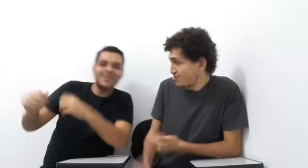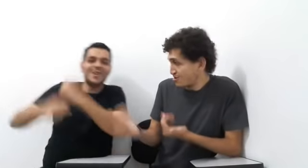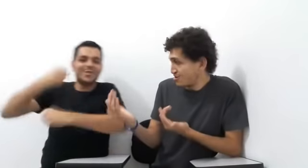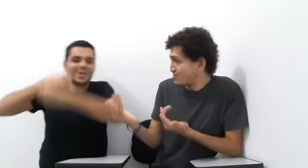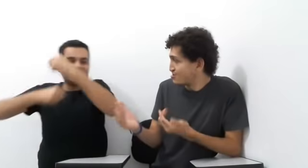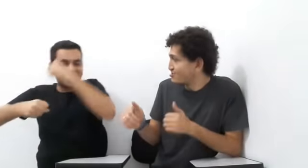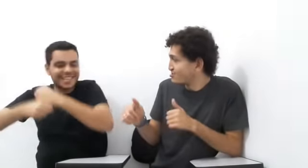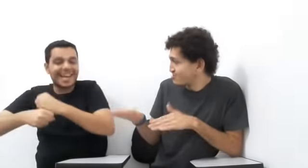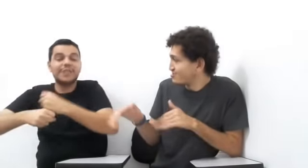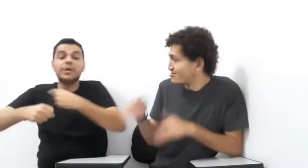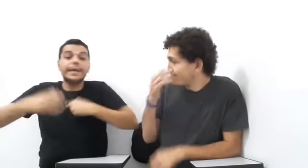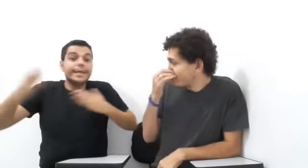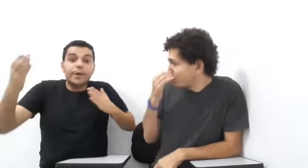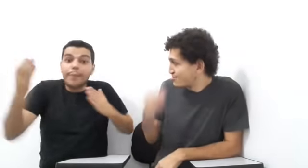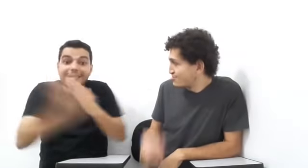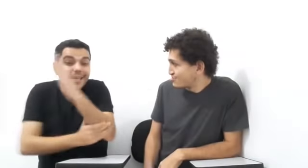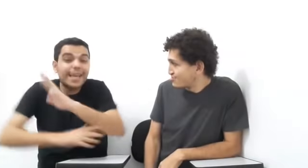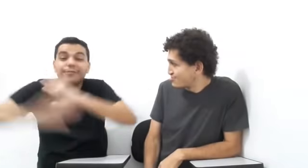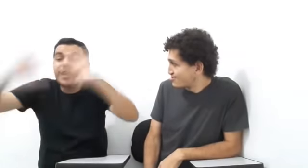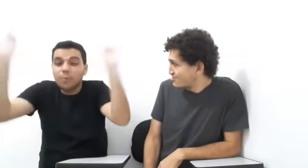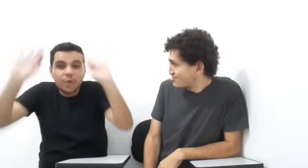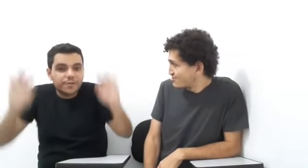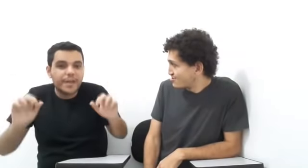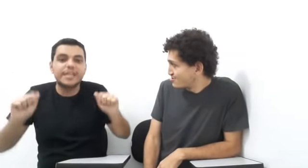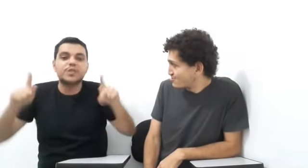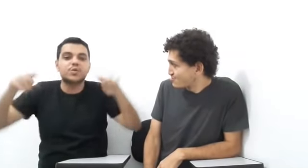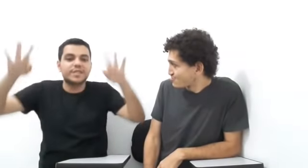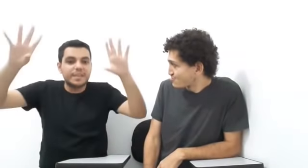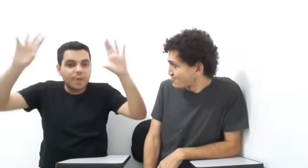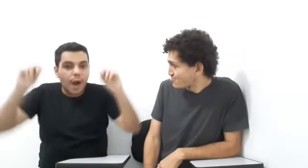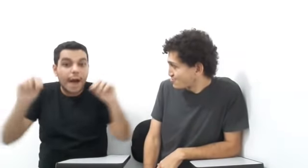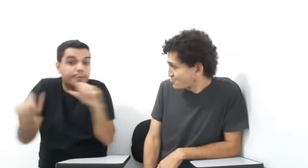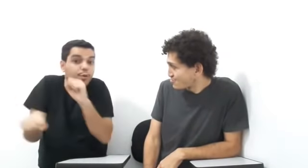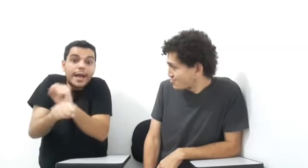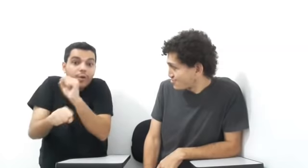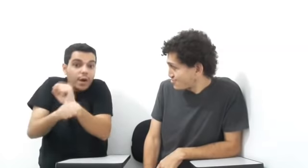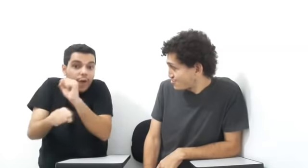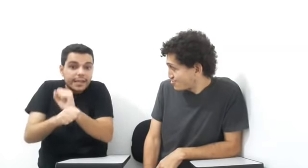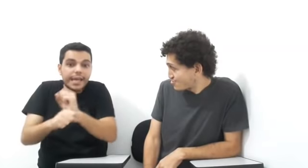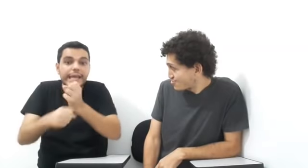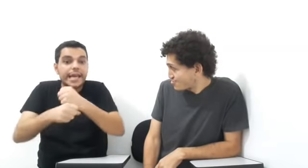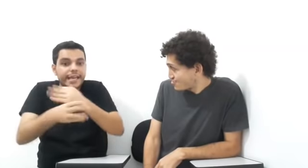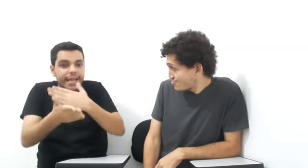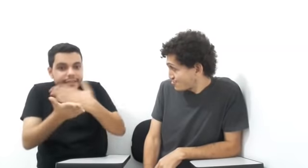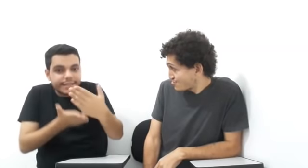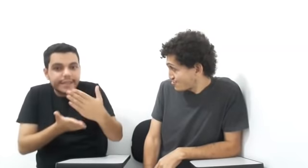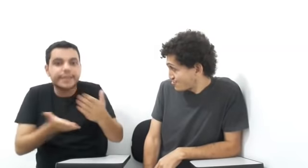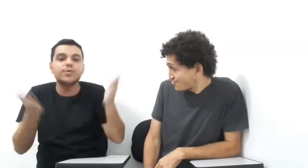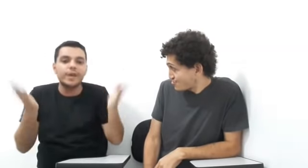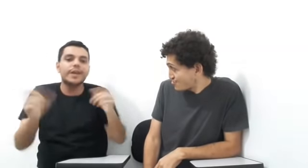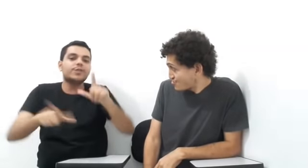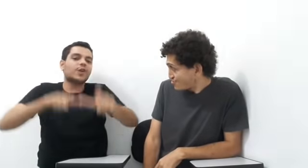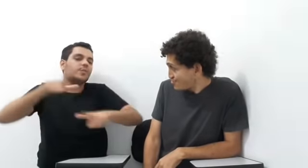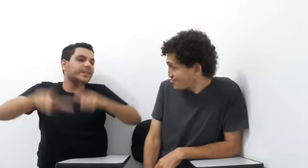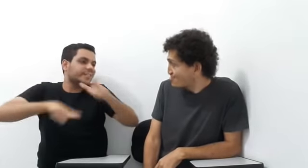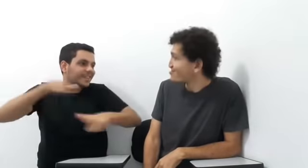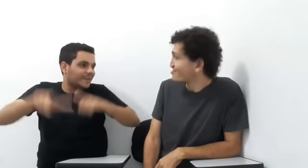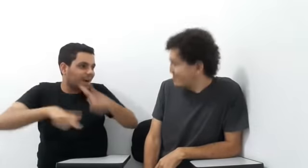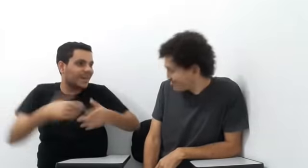do ano passado, e eu passei, fiquei muito feliz, consegui meu hábito, aí eu aguardei, e esse ano eu já comecei a trabalhar